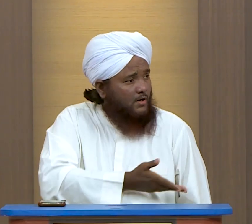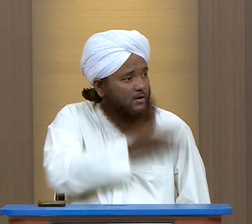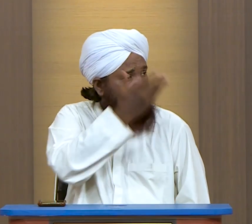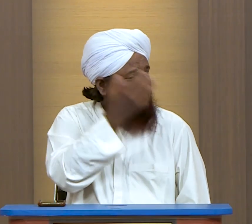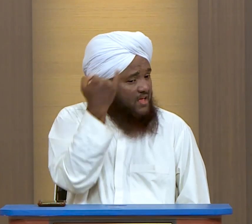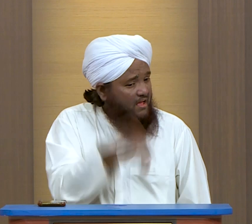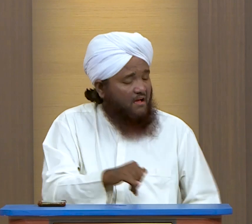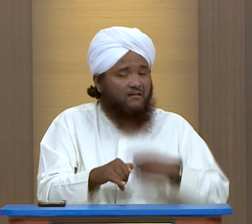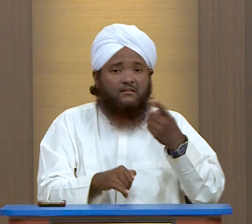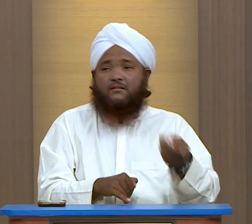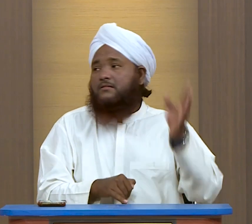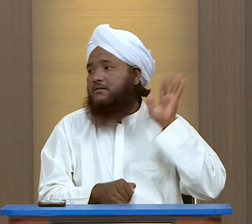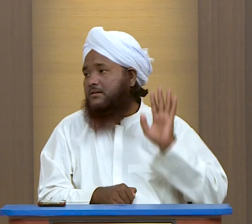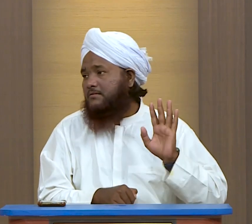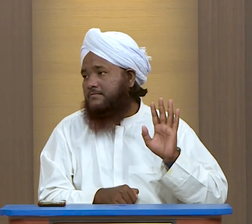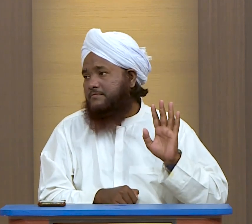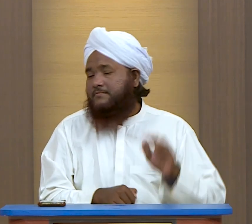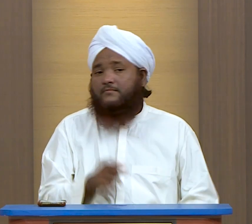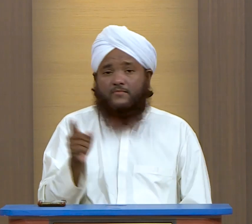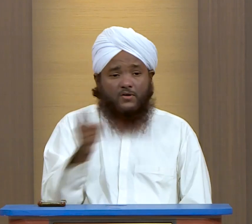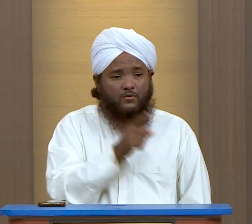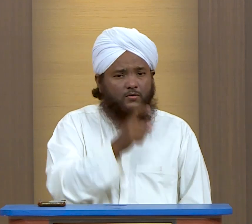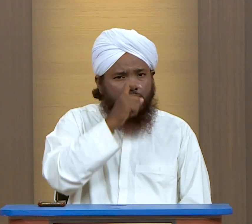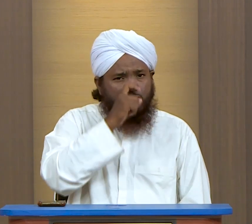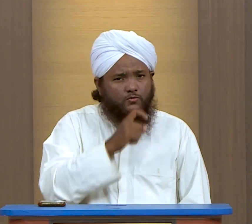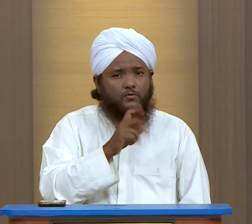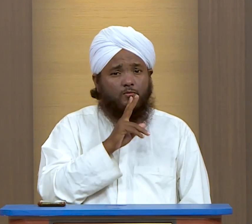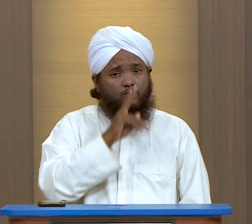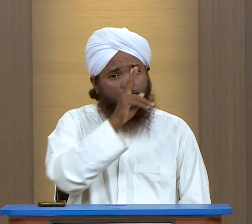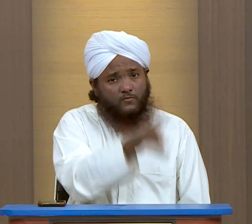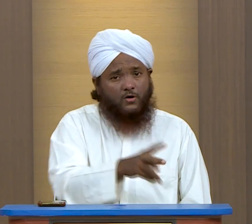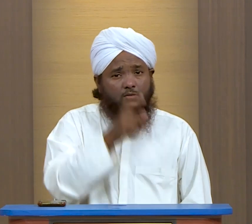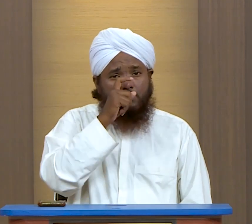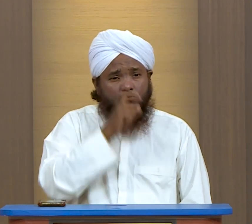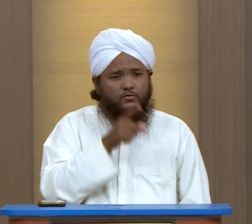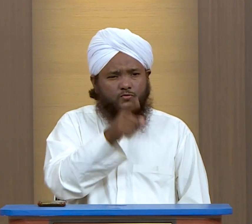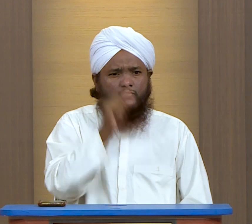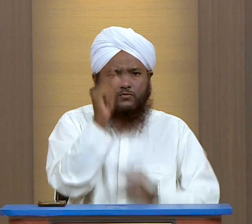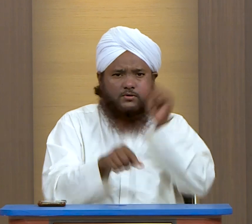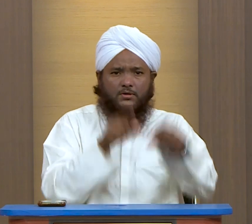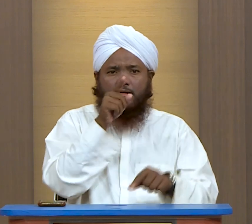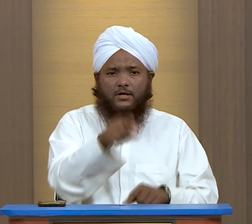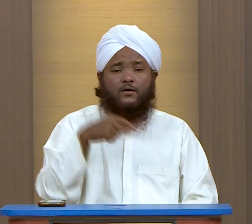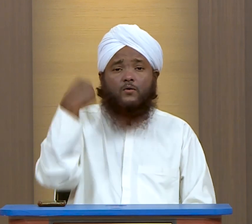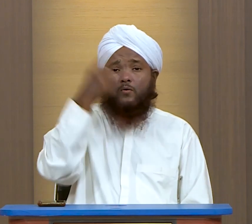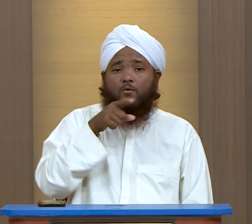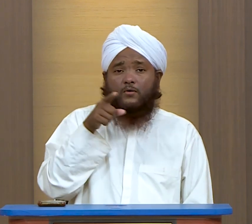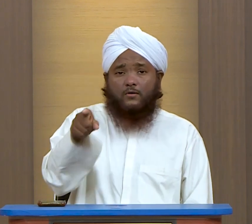اور بدترین برائی ہے، کیونکہ جھوٹ بولنے اور جھوٹا الزام لگانے کی جرت وہی شخص کرتا ہے جسے